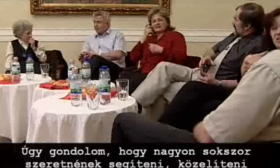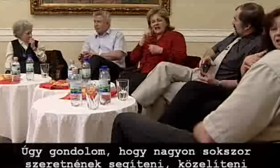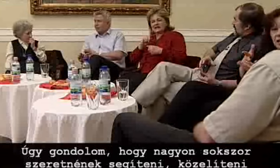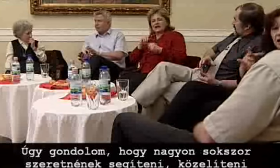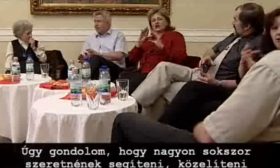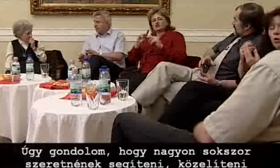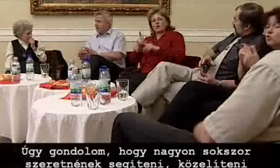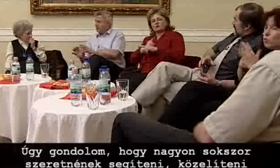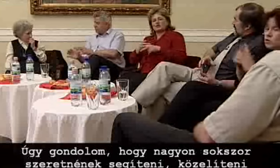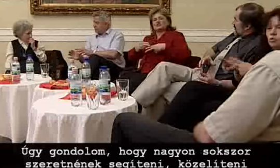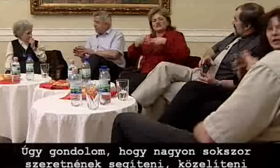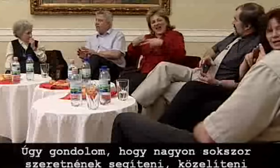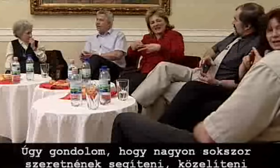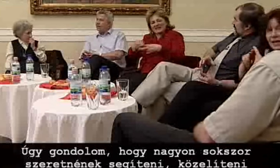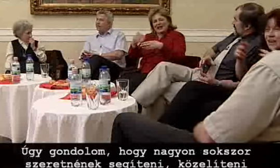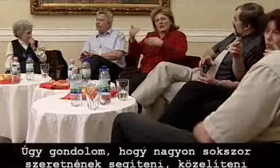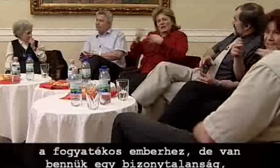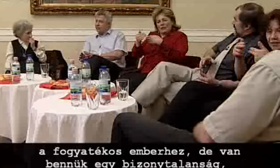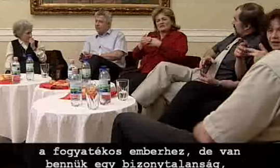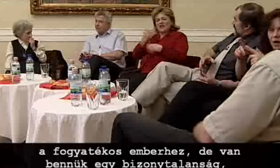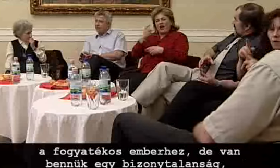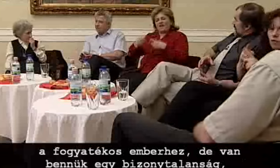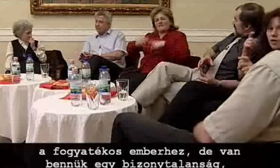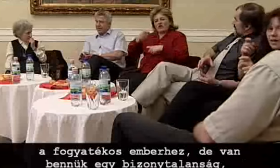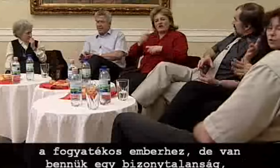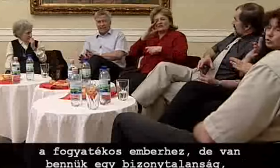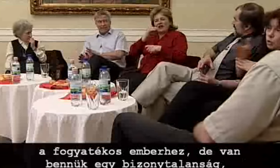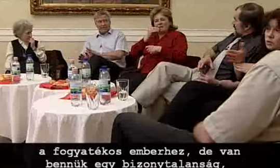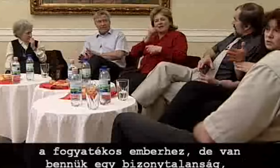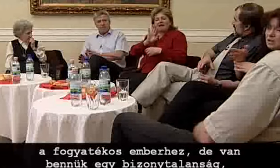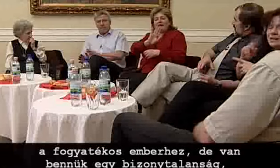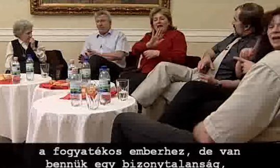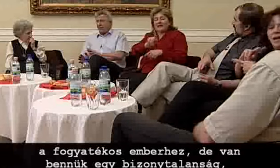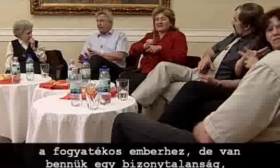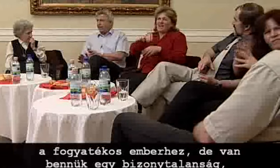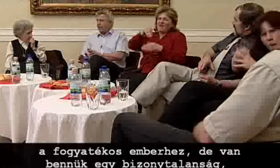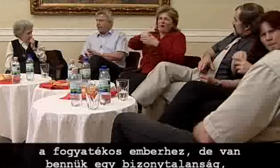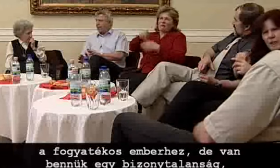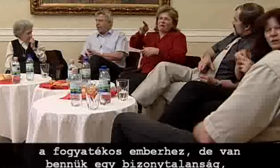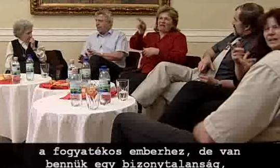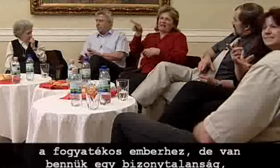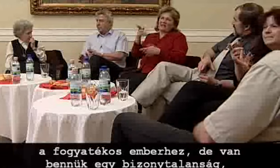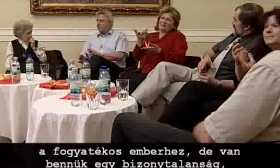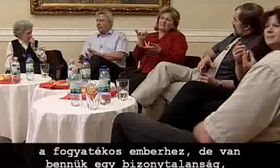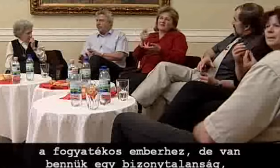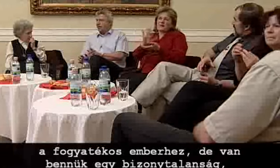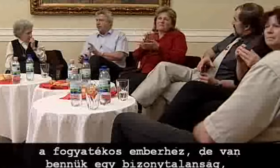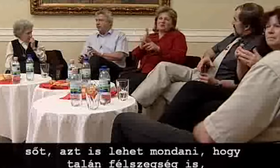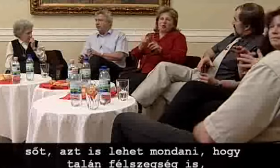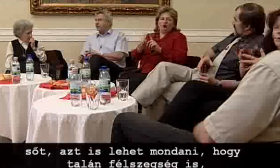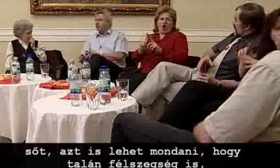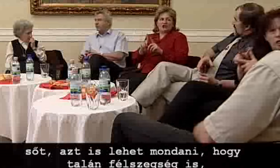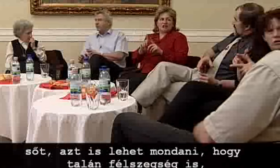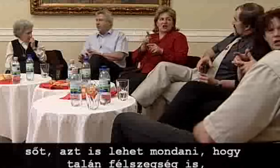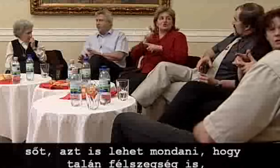nagyon sokszor segíteni, közelíteni a fogyatékos embernek, de van bennük egy egy bizonytalanság, sőt